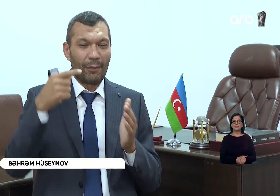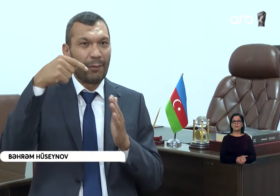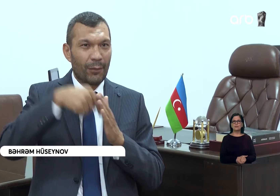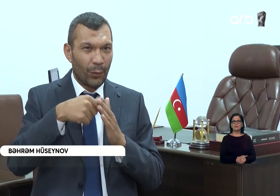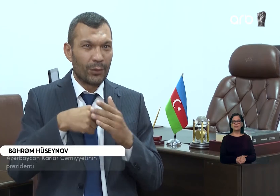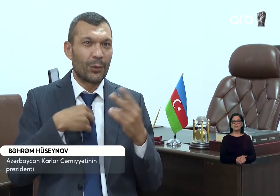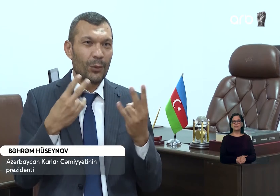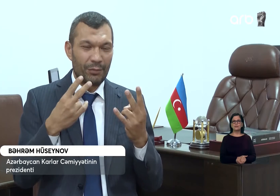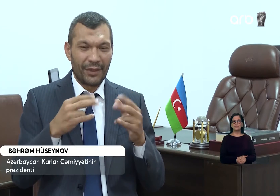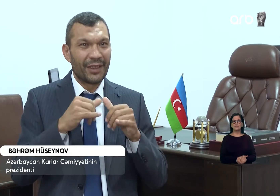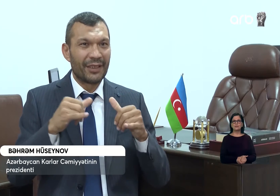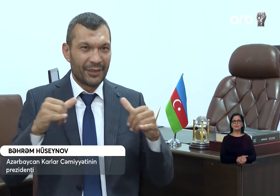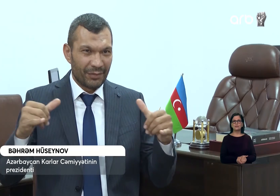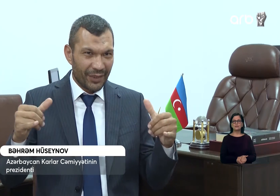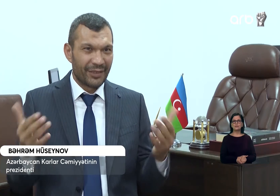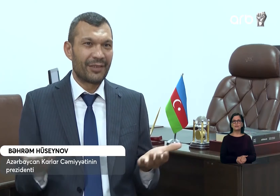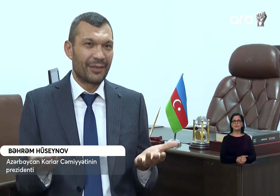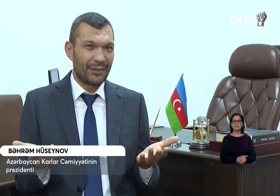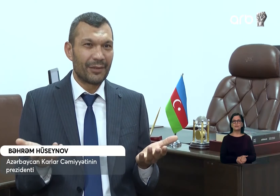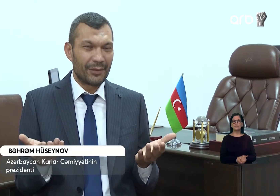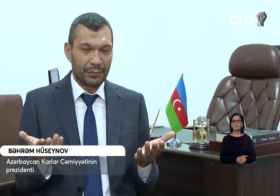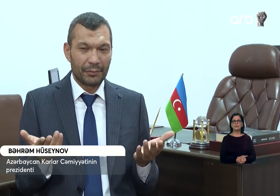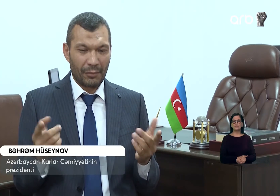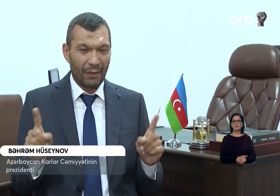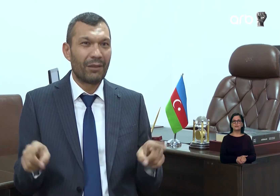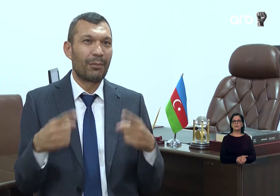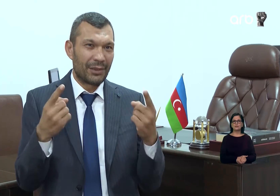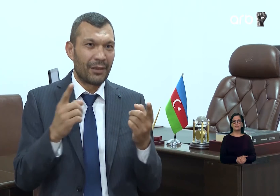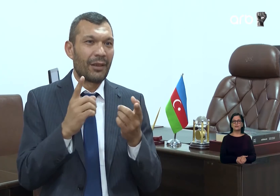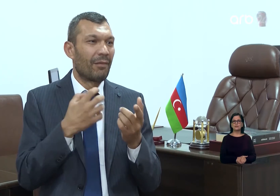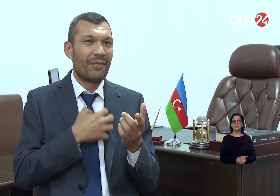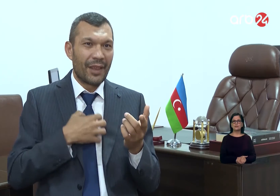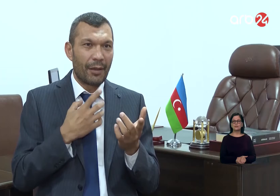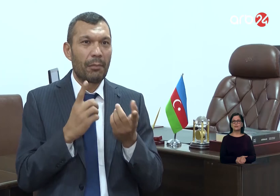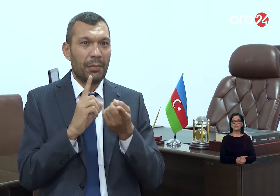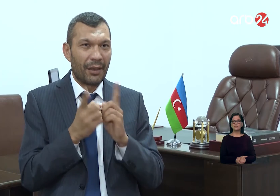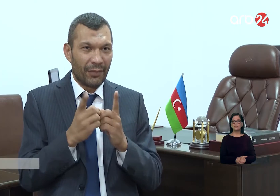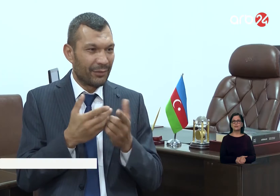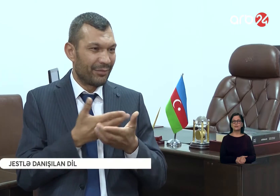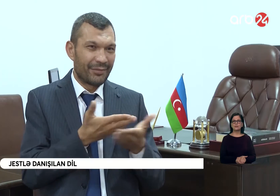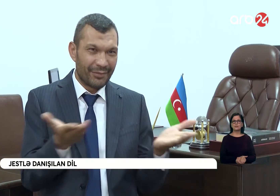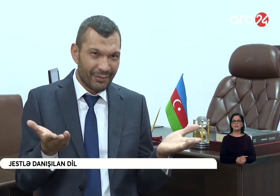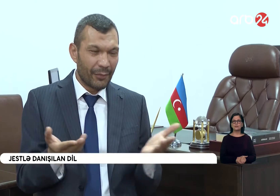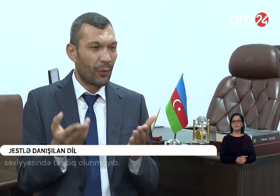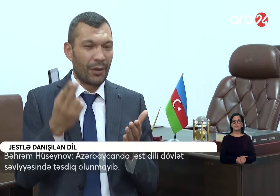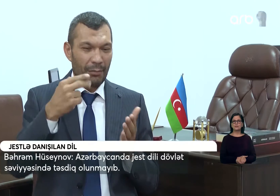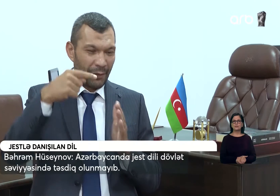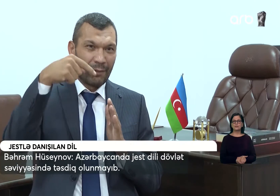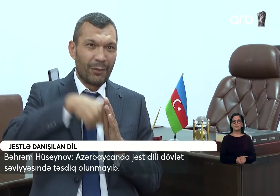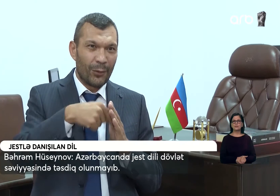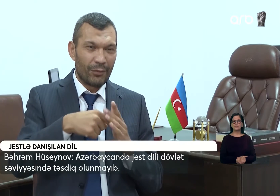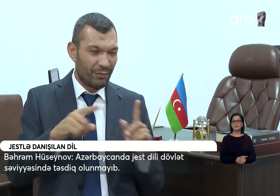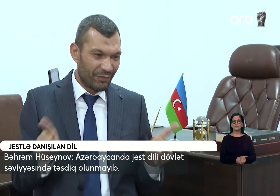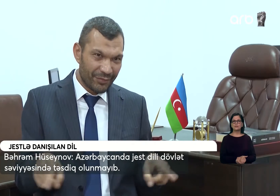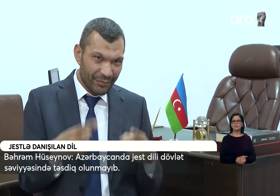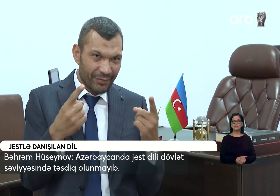ən vacib məsələlərdən biridir. Daxili problemləri həll etmək üçün məktəblərdə maarifləndirici işlər görmək lazımdır. Ən əsas problemimiz də